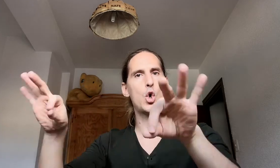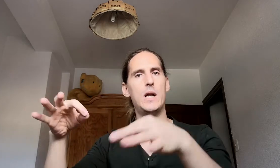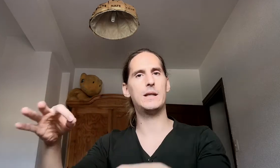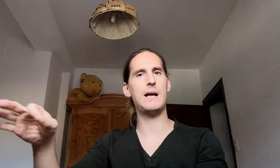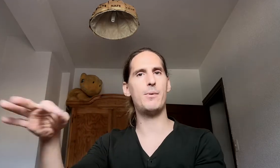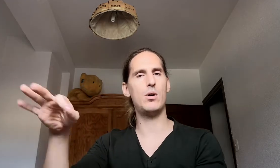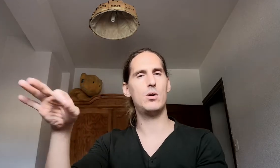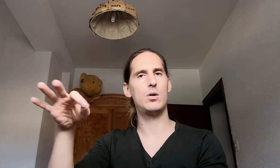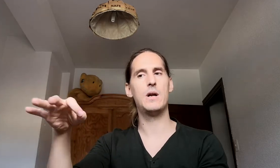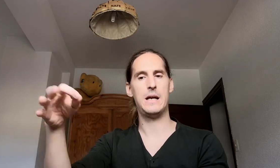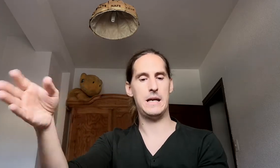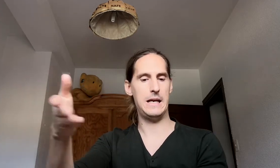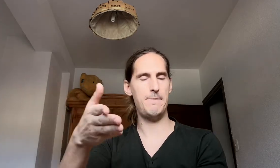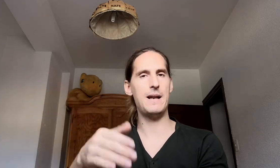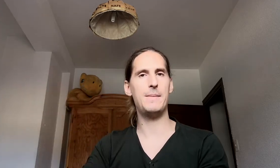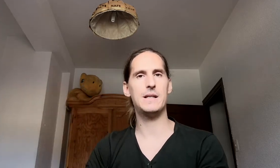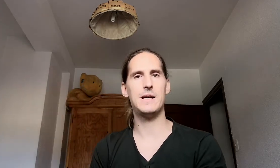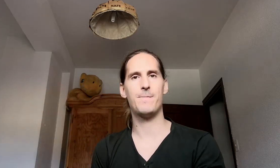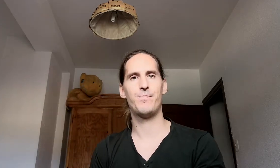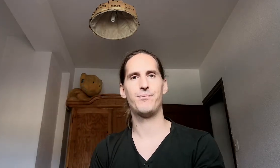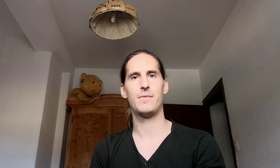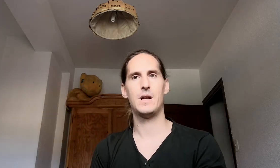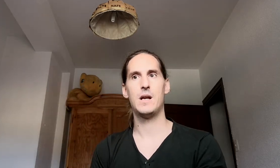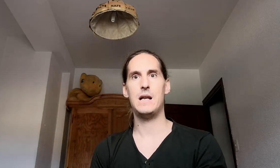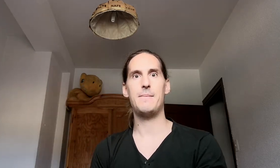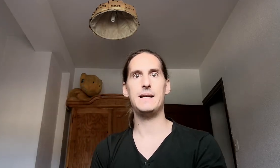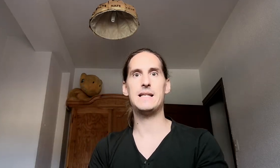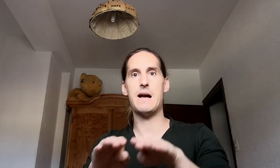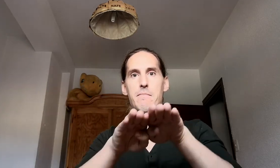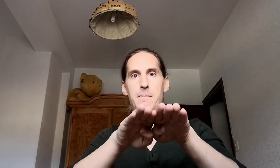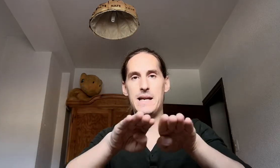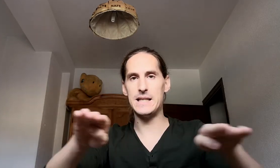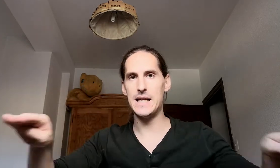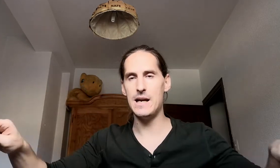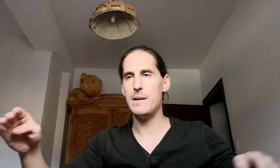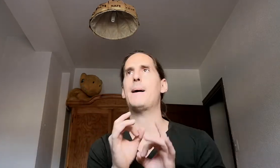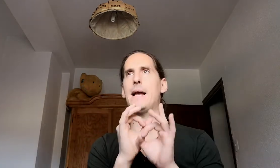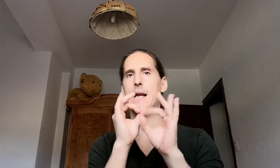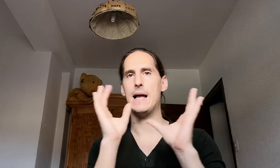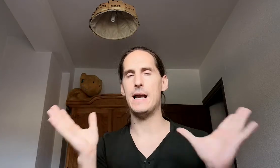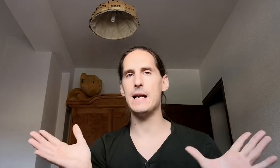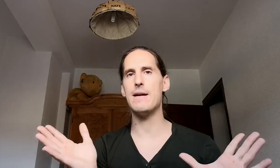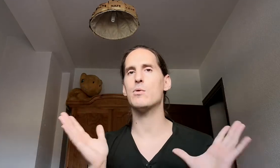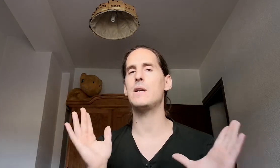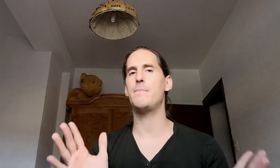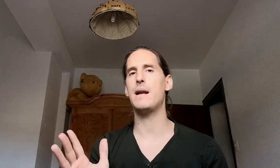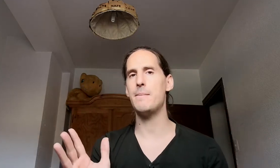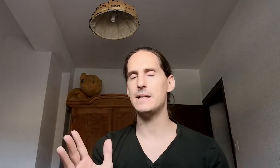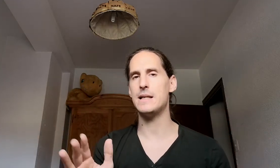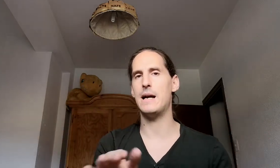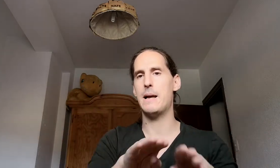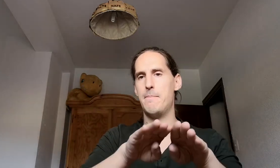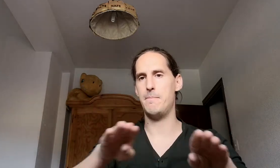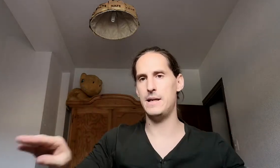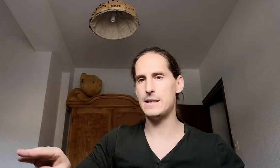Con el trapo. Limpia la mesa. La mesa, mesa. Para aclarar que vamos a limpiar la mesa.